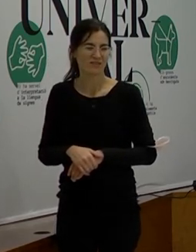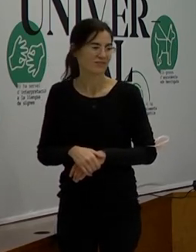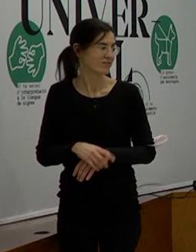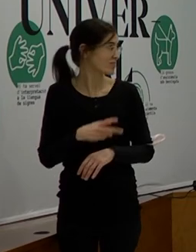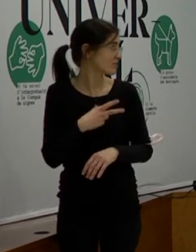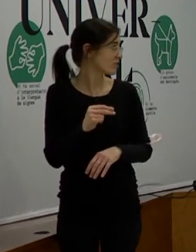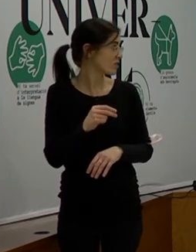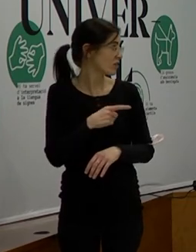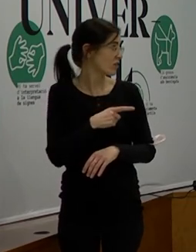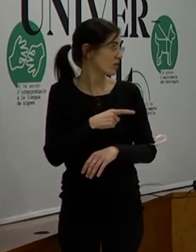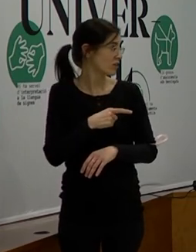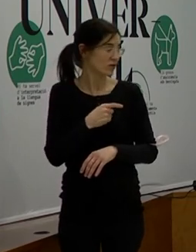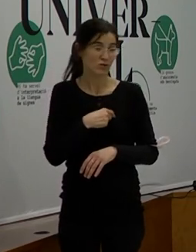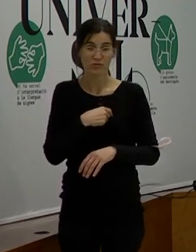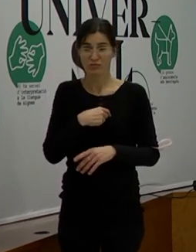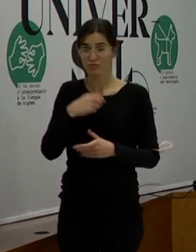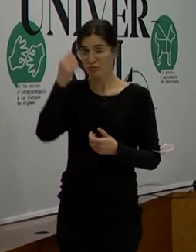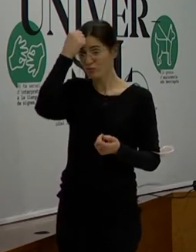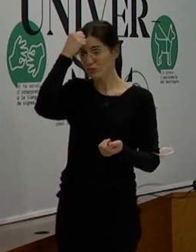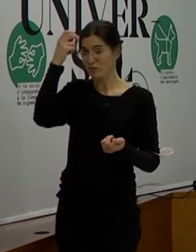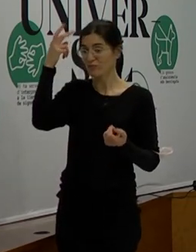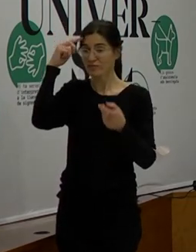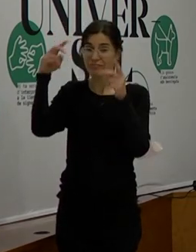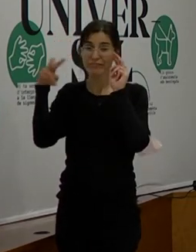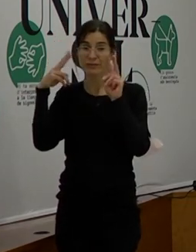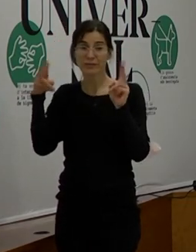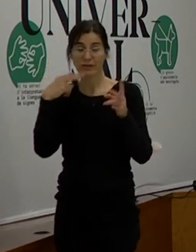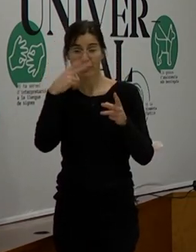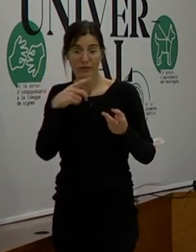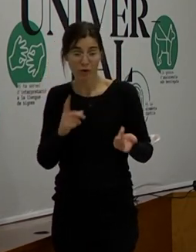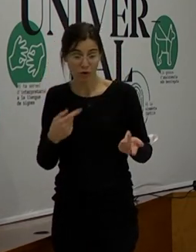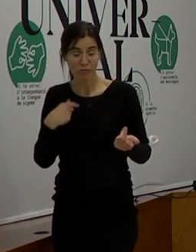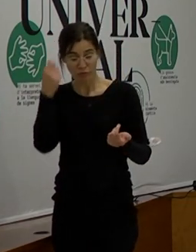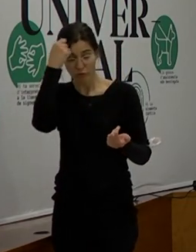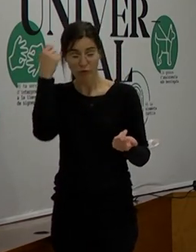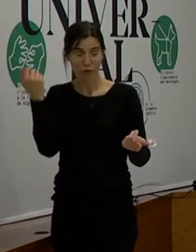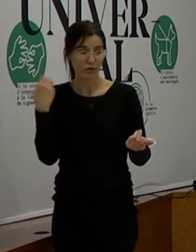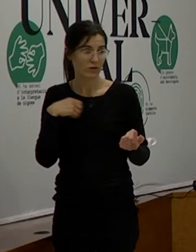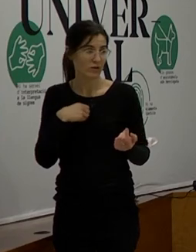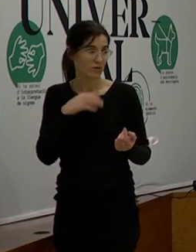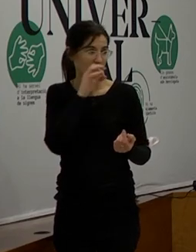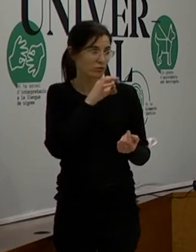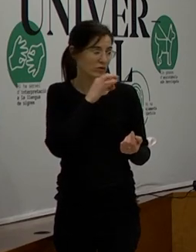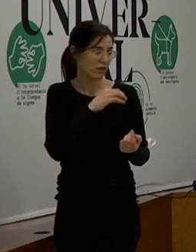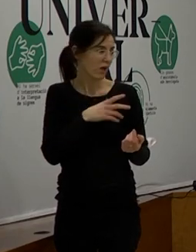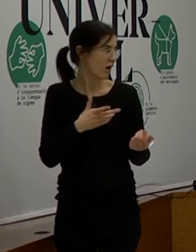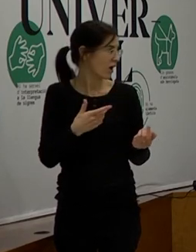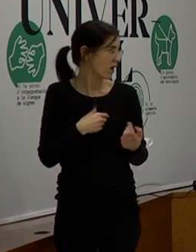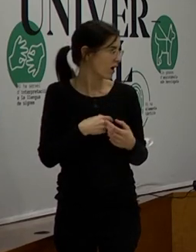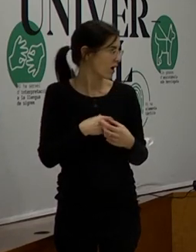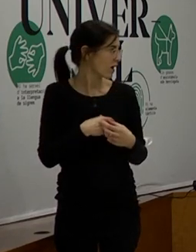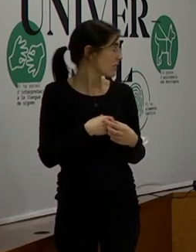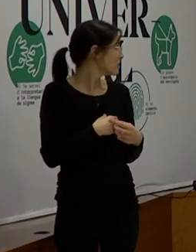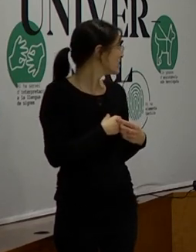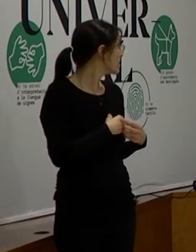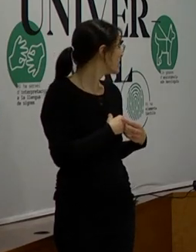despistado, eres ciego, no? Pues va, pues tonto, ¿vale? Despistado, ¿vale? Puigcerdà, perdó, és que con canto de punxa, home,